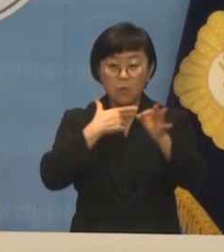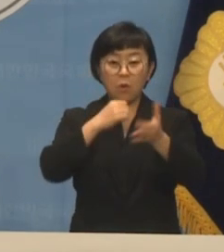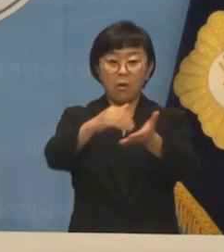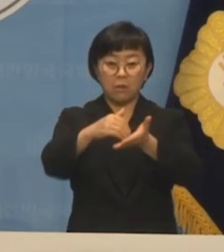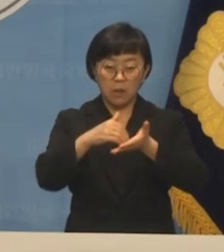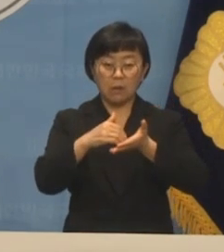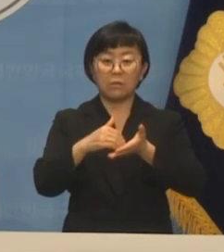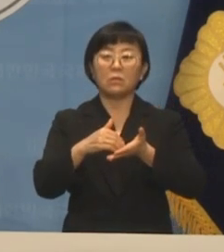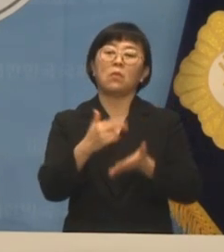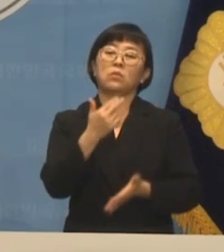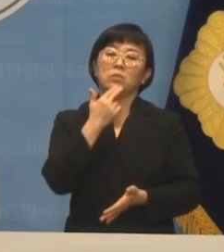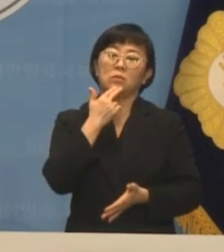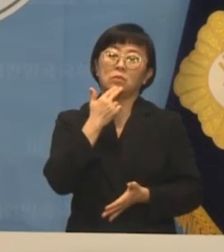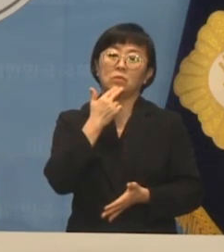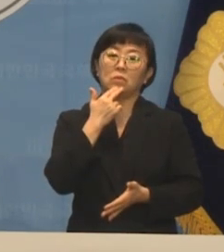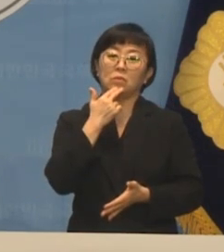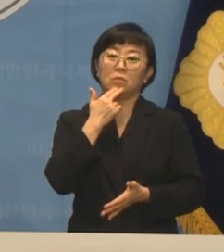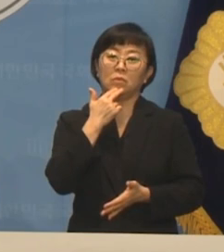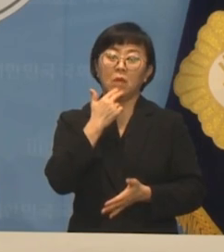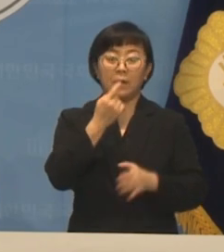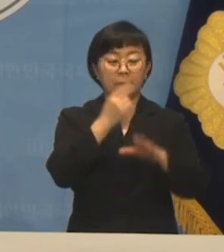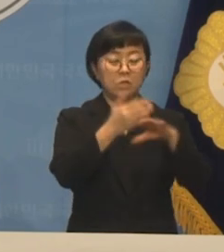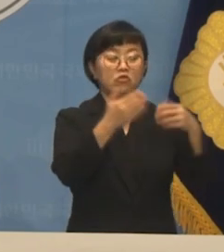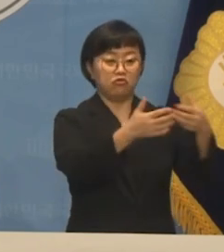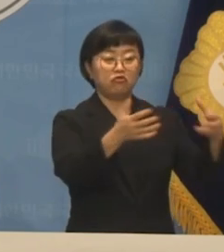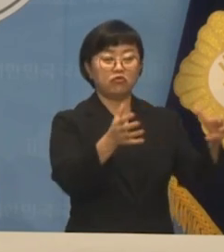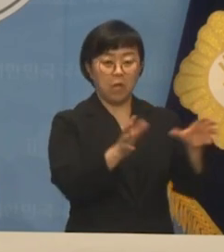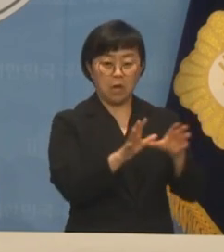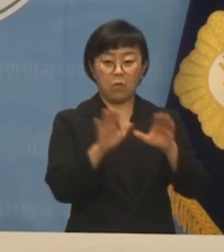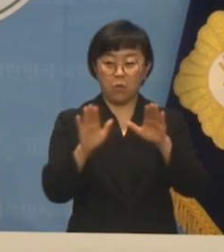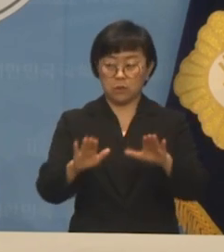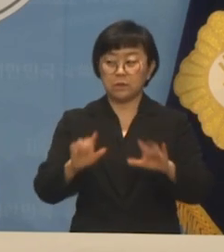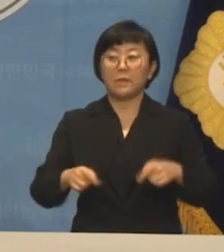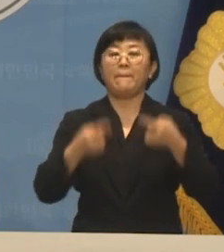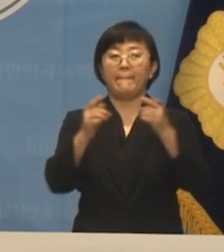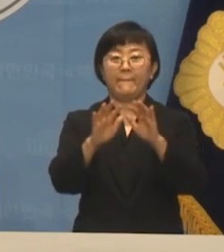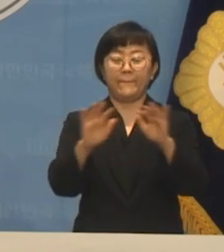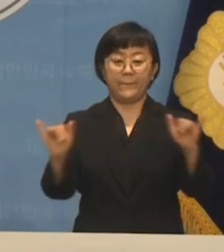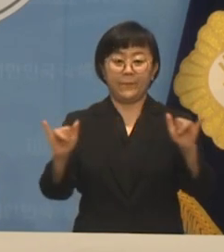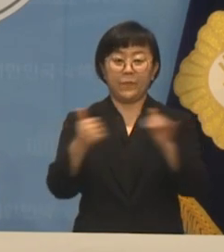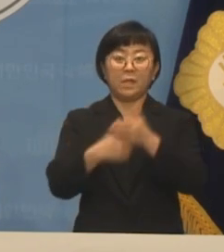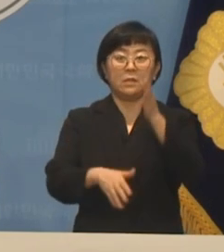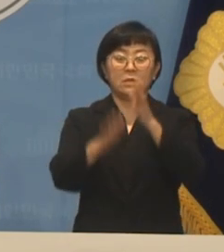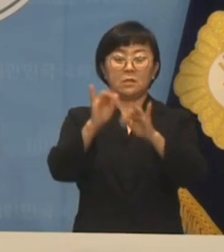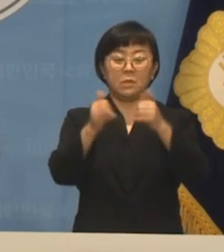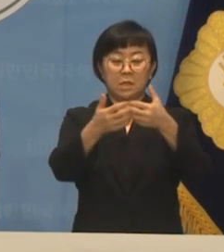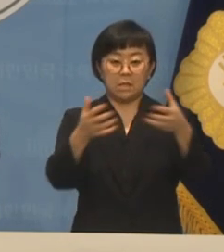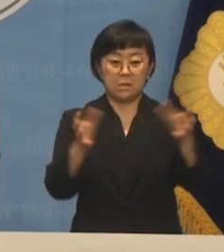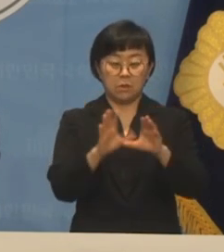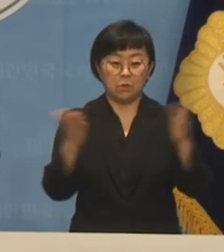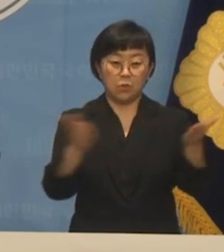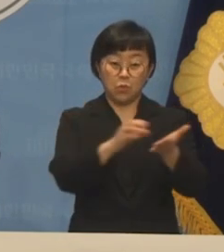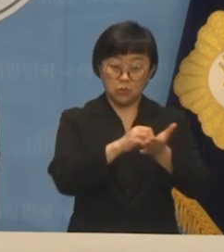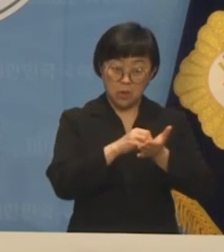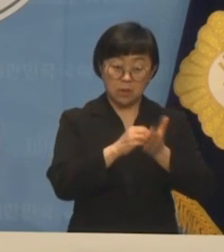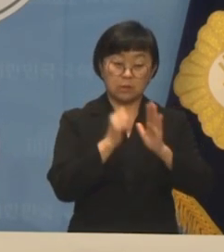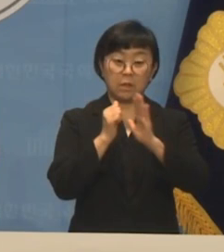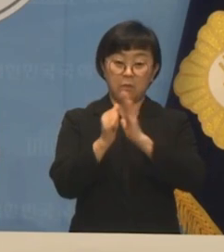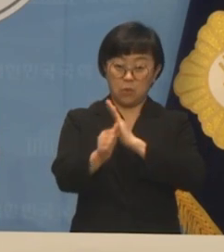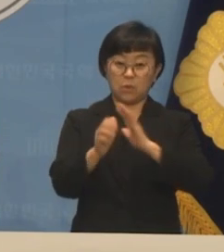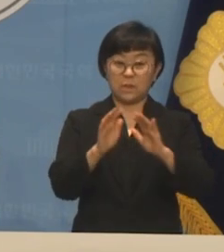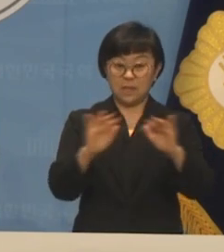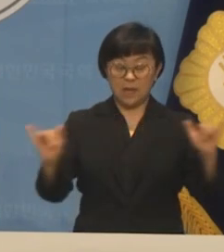어디 있는 것인가? 저희 더불어민주당과 여기 오늘 참석하신 시민단체와 노동조합의